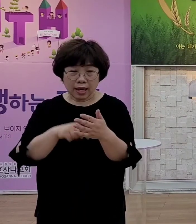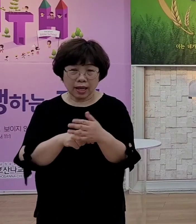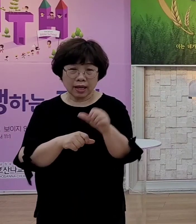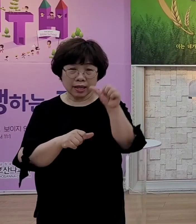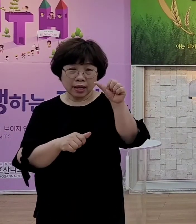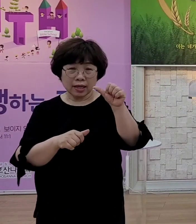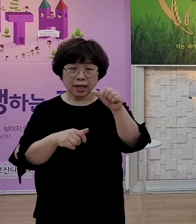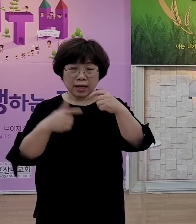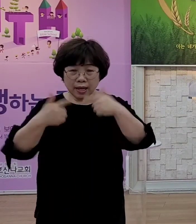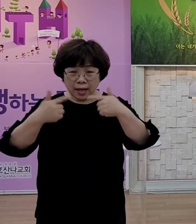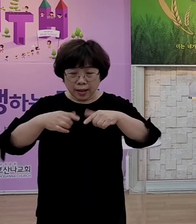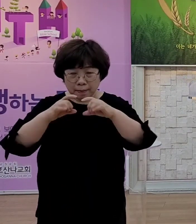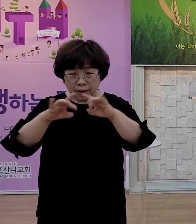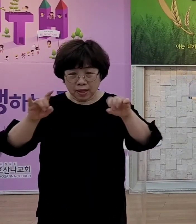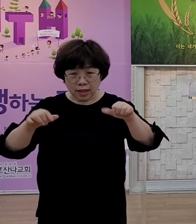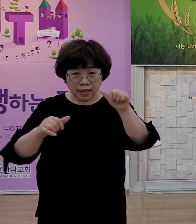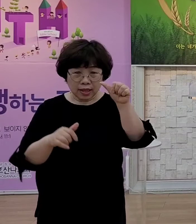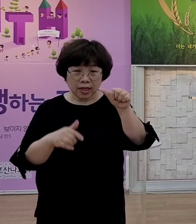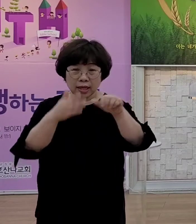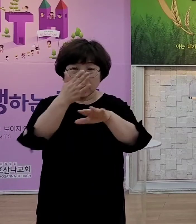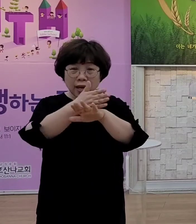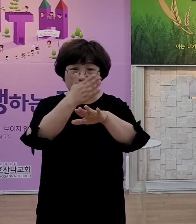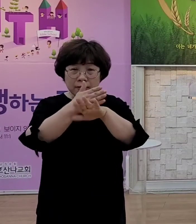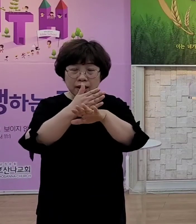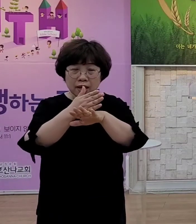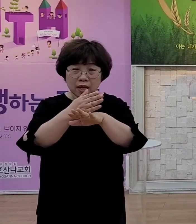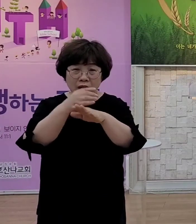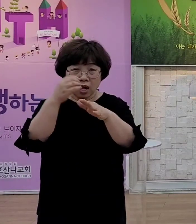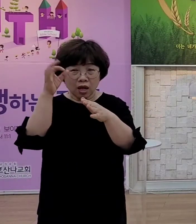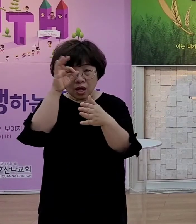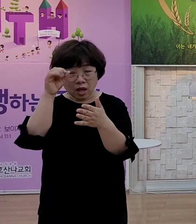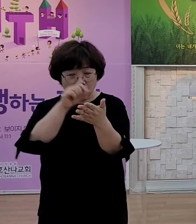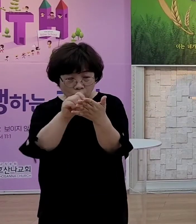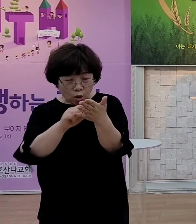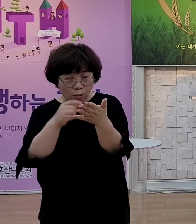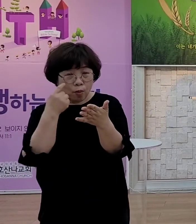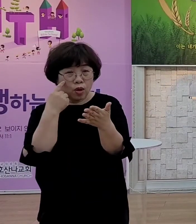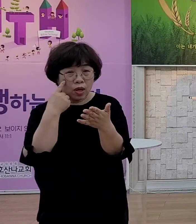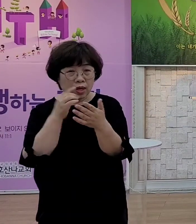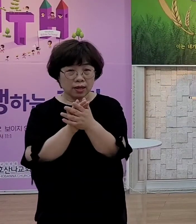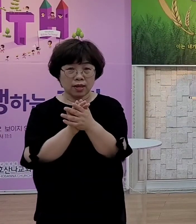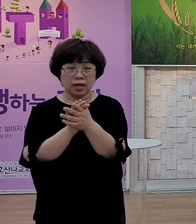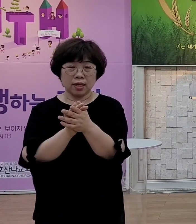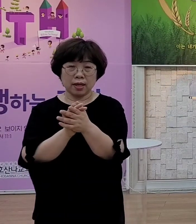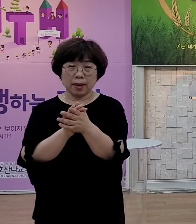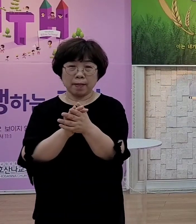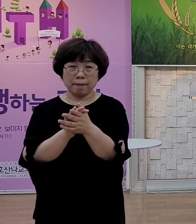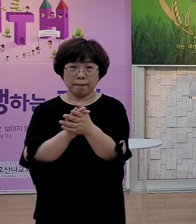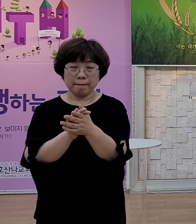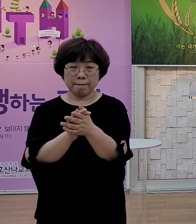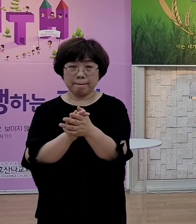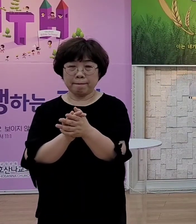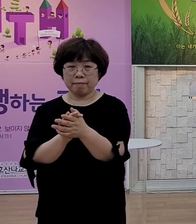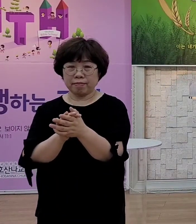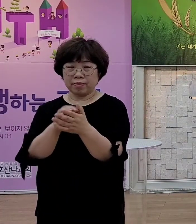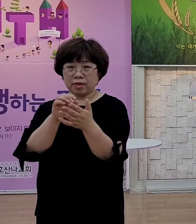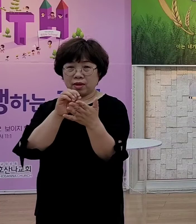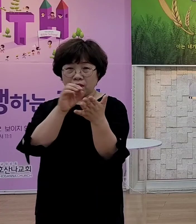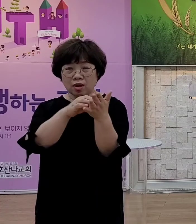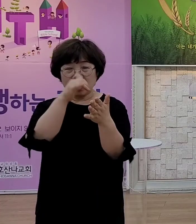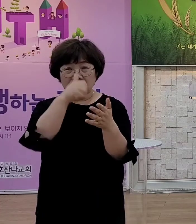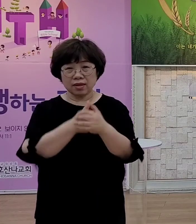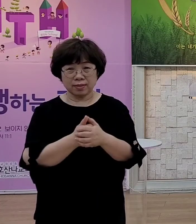감사를 적어보자. 제가 아주 괜찮은 만화가 있어서 그게 올려놨는데 요즘 많은 교회에서 또